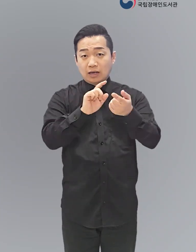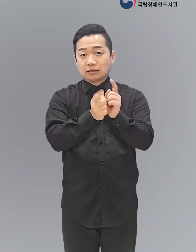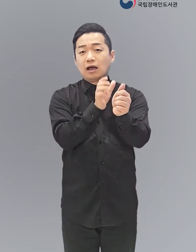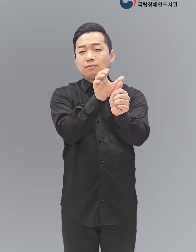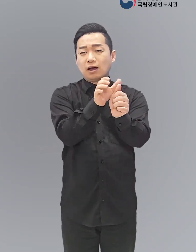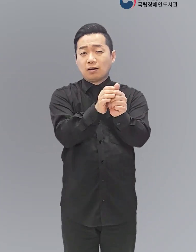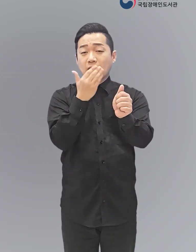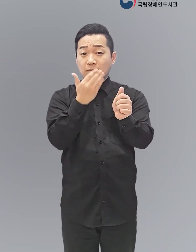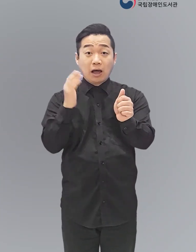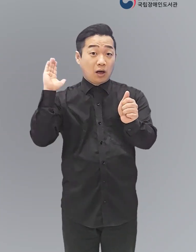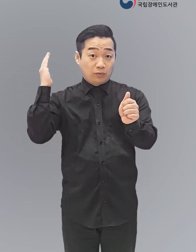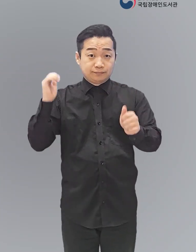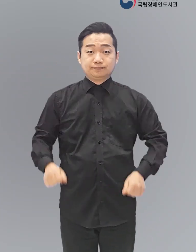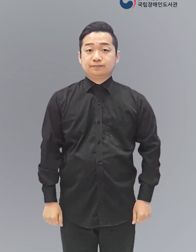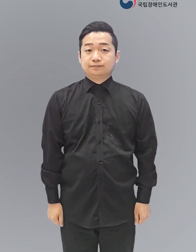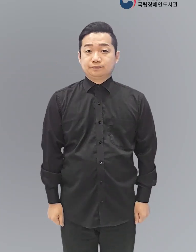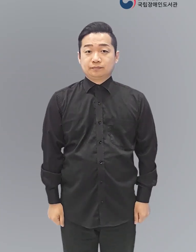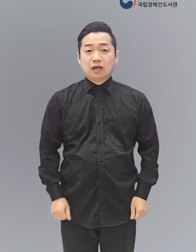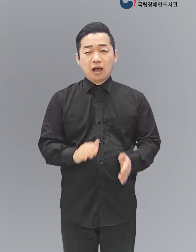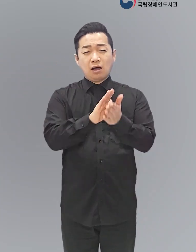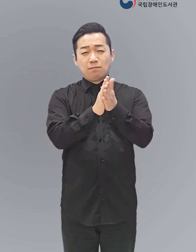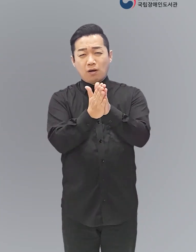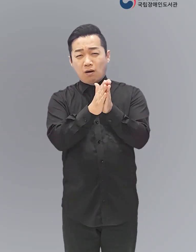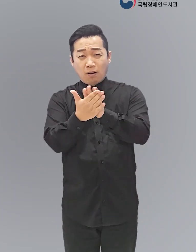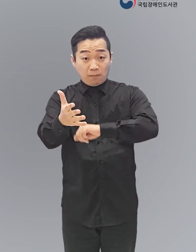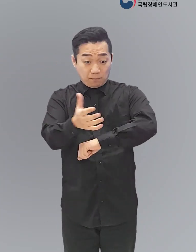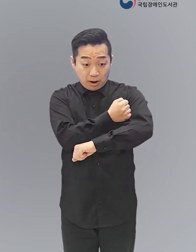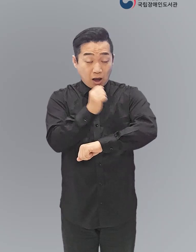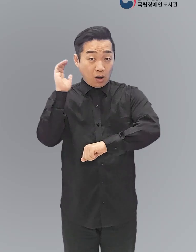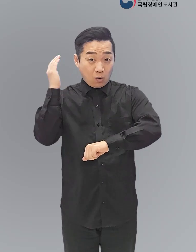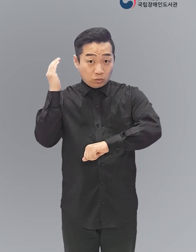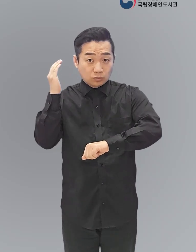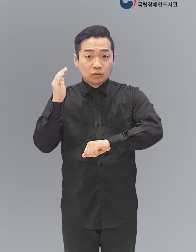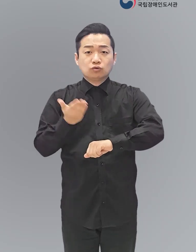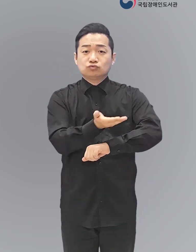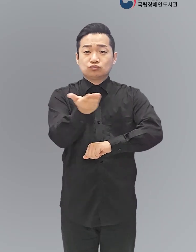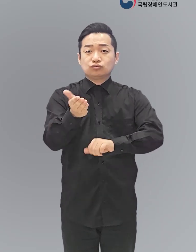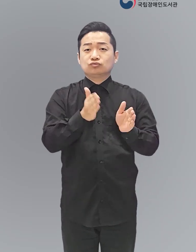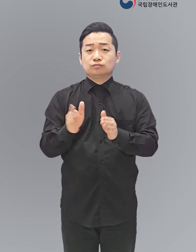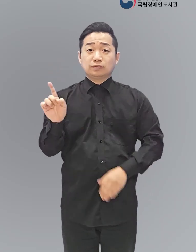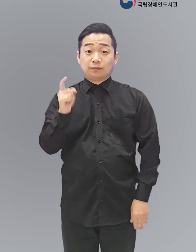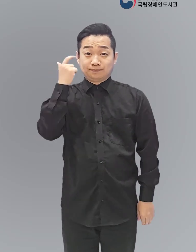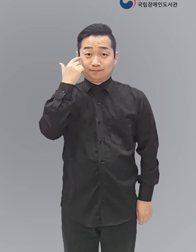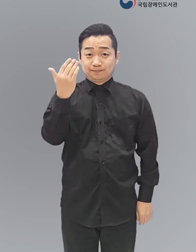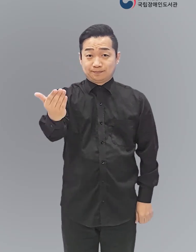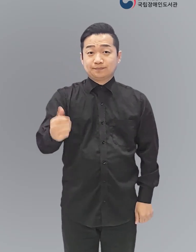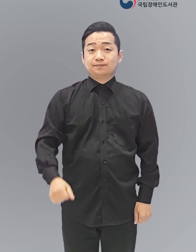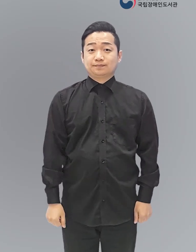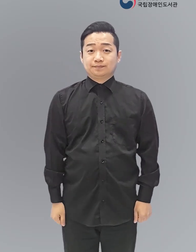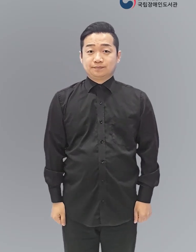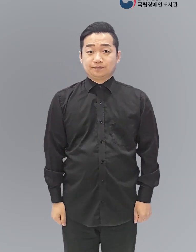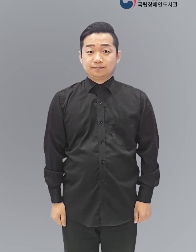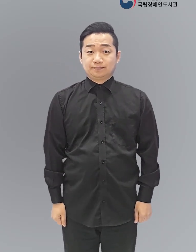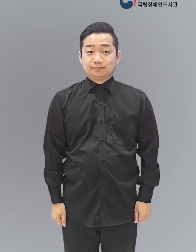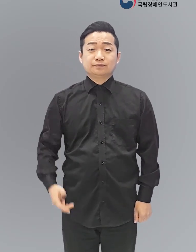무엇이든 기계가 대신할 수 있는 시대. 급변화하는 현실에 우리는 무엇을 준비하는가?